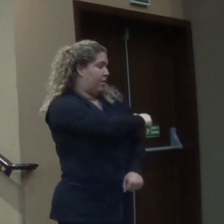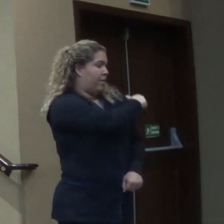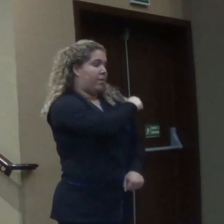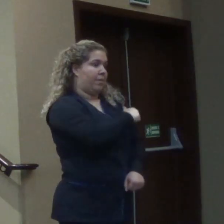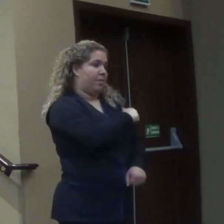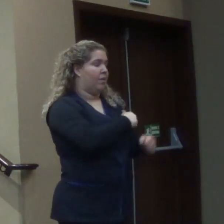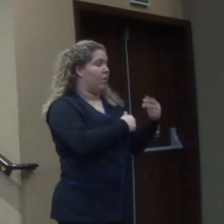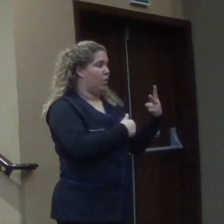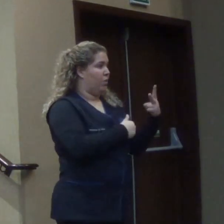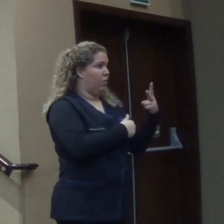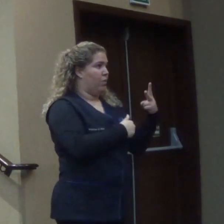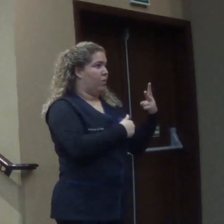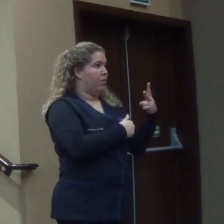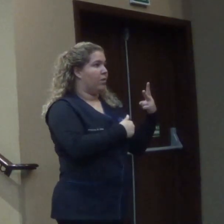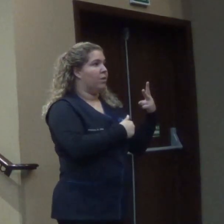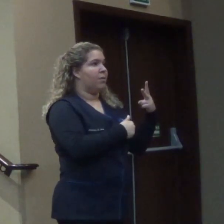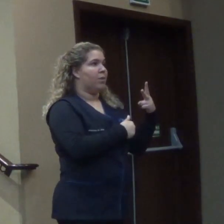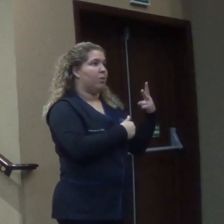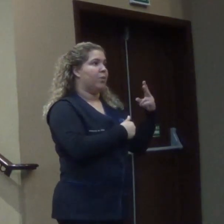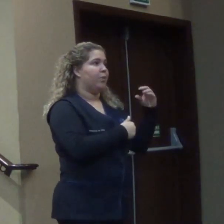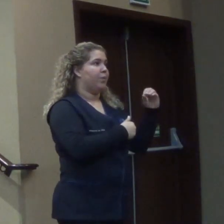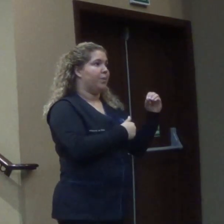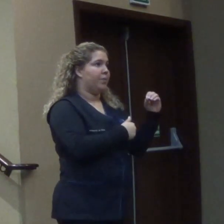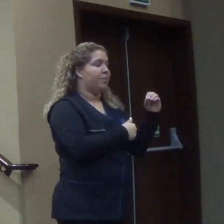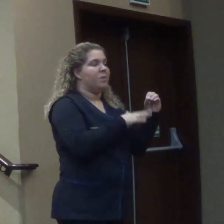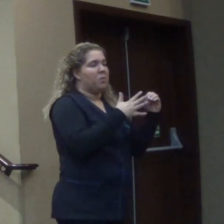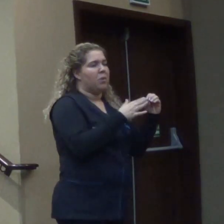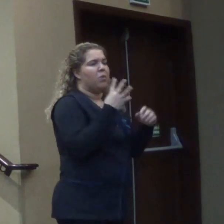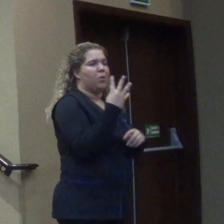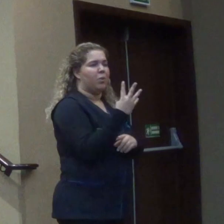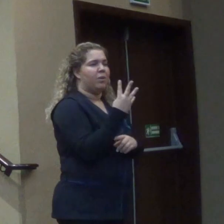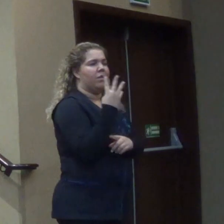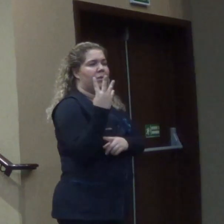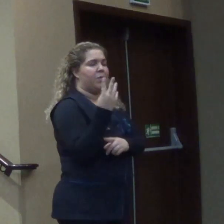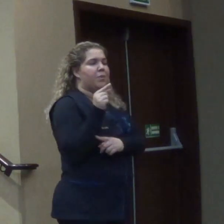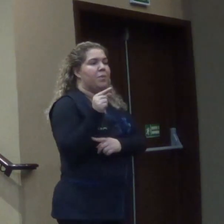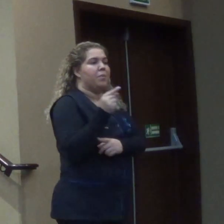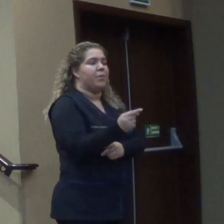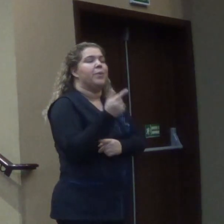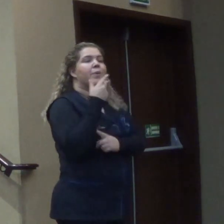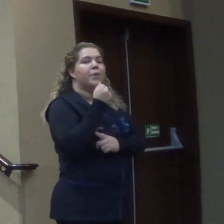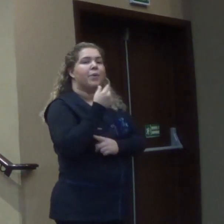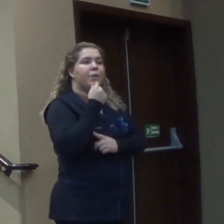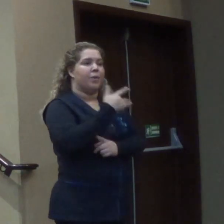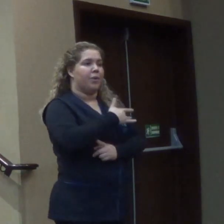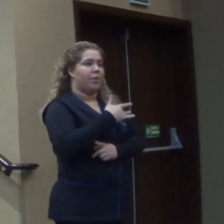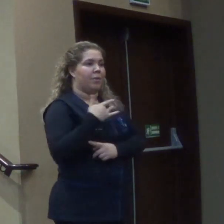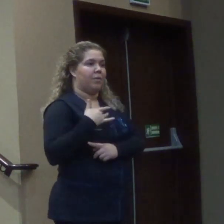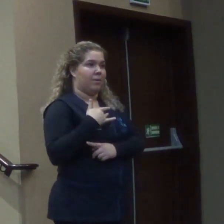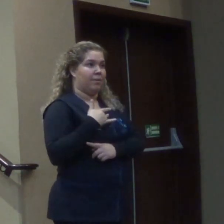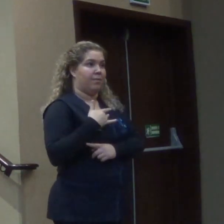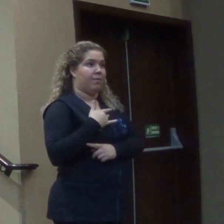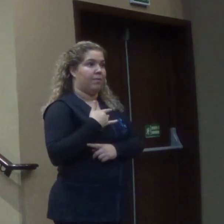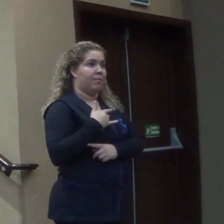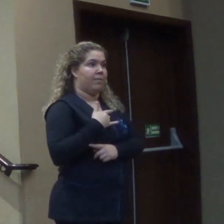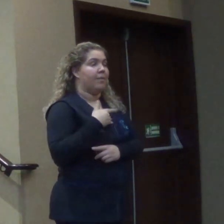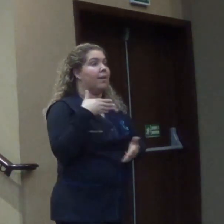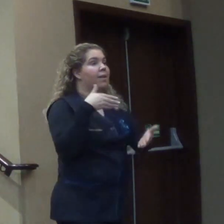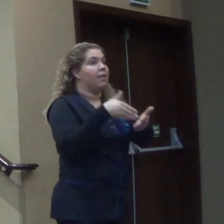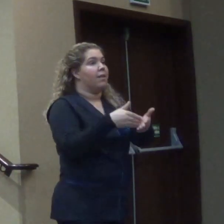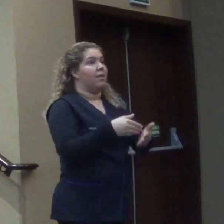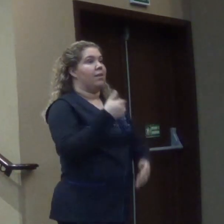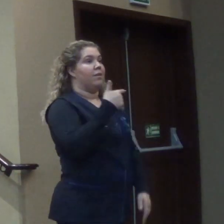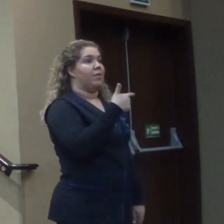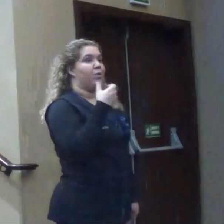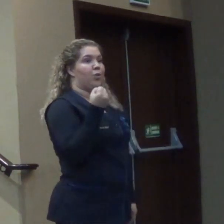a 2014, e 44 mil profissionais homens de saúde por até 28 anos. E o que